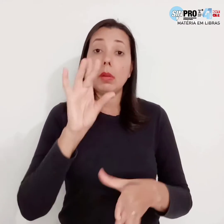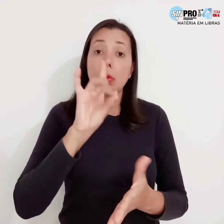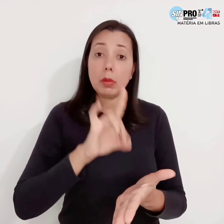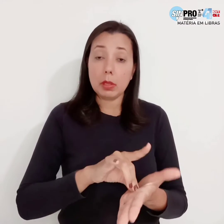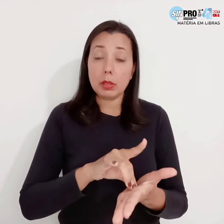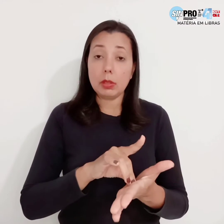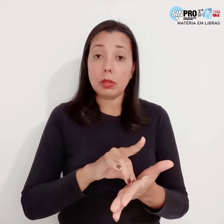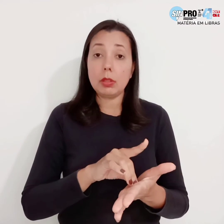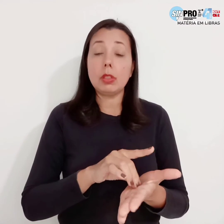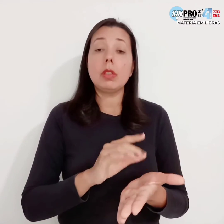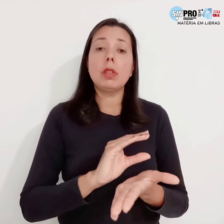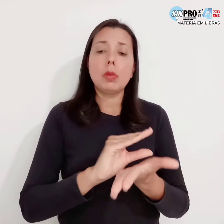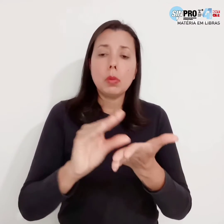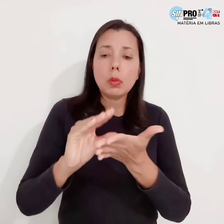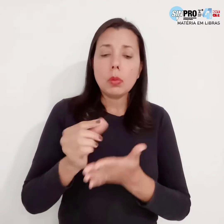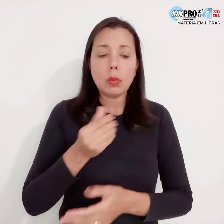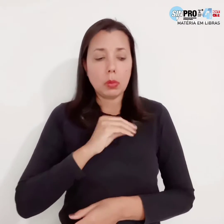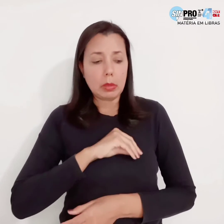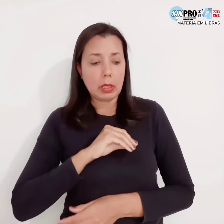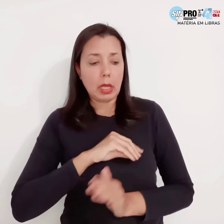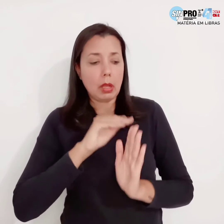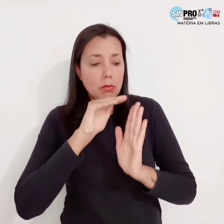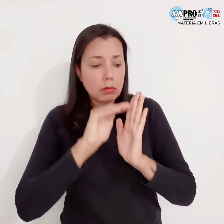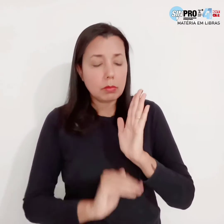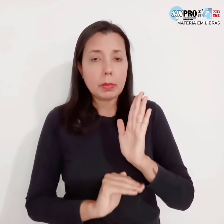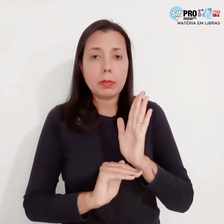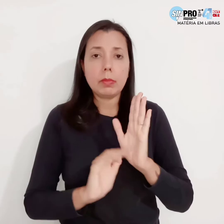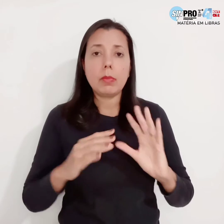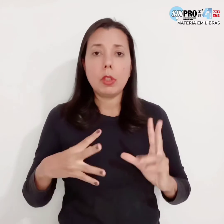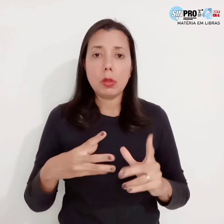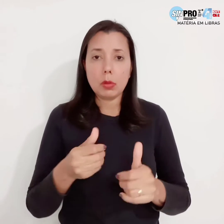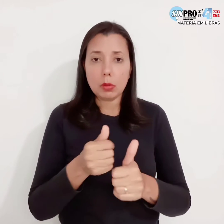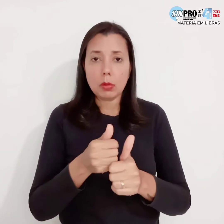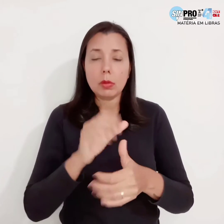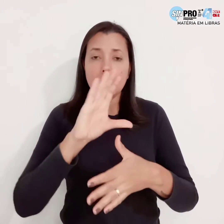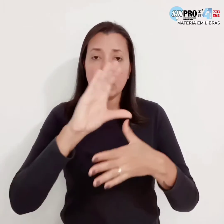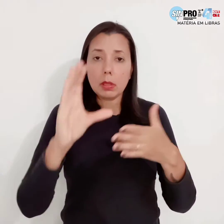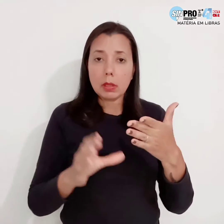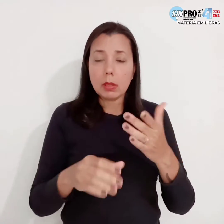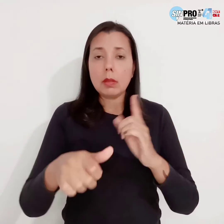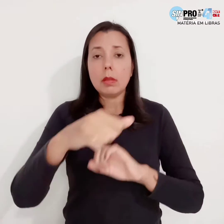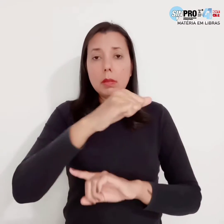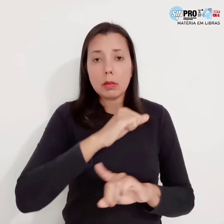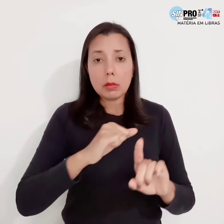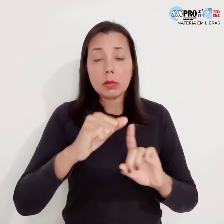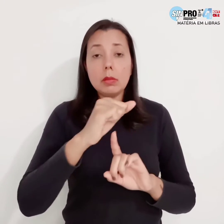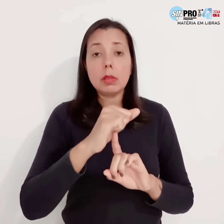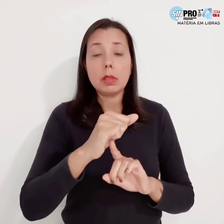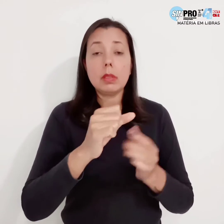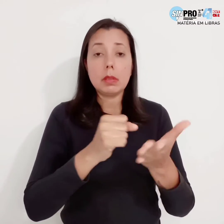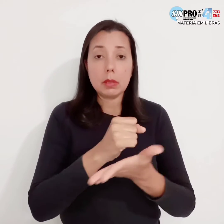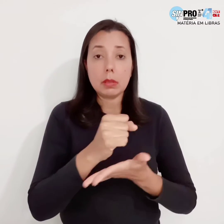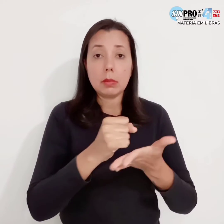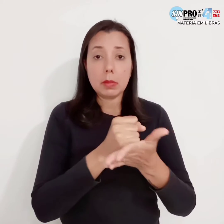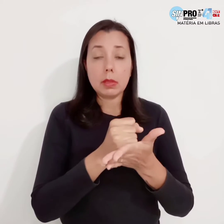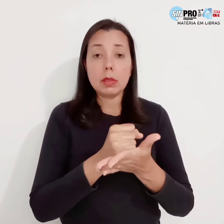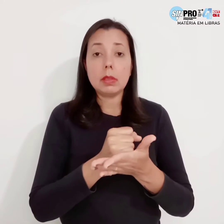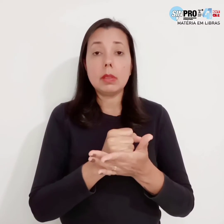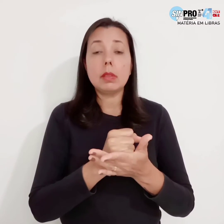da renda e o achatamento de todas as classes sociais na base da pirâmide